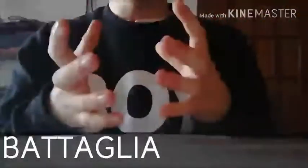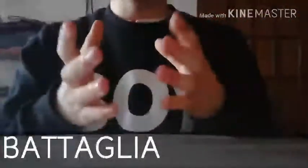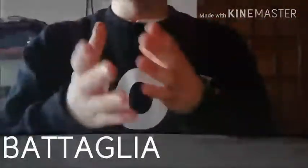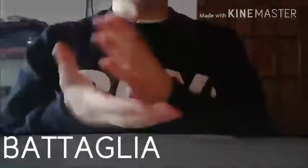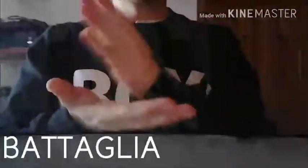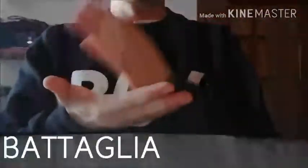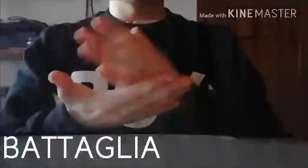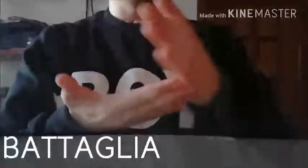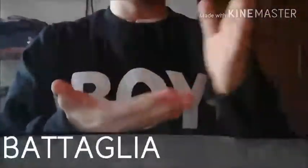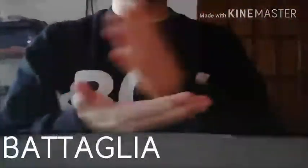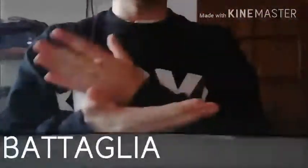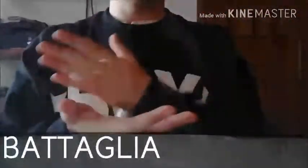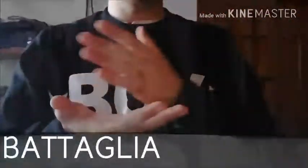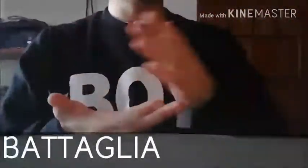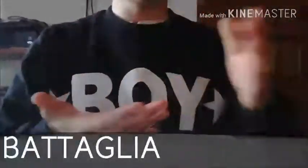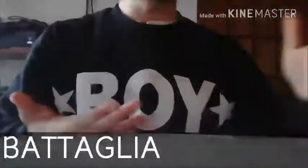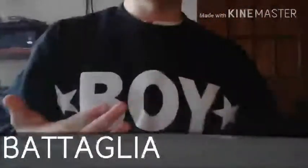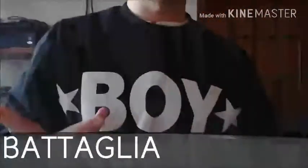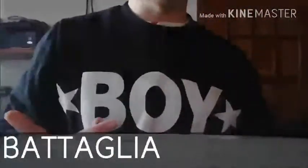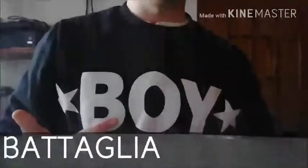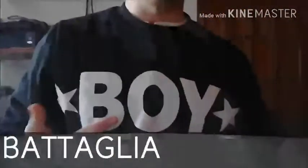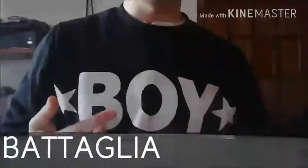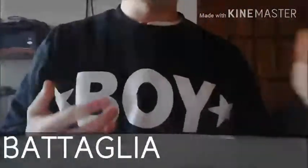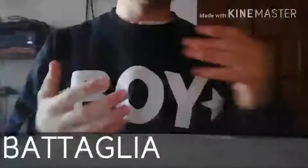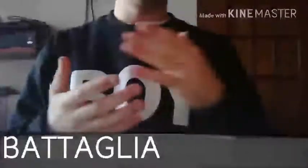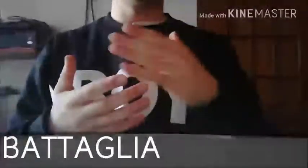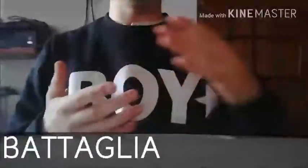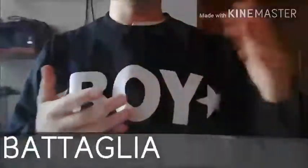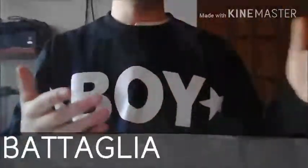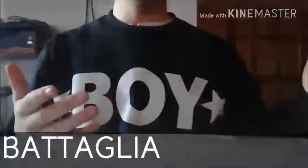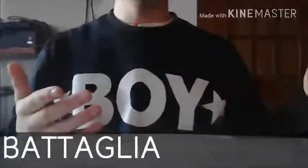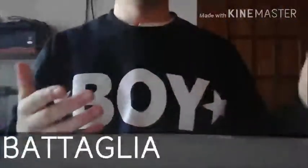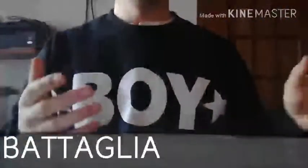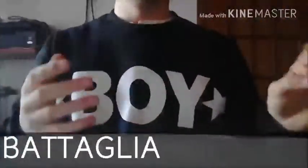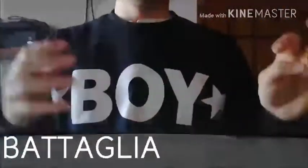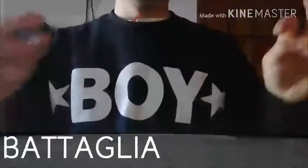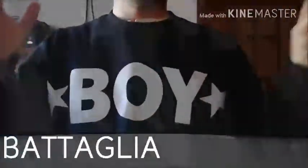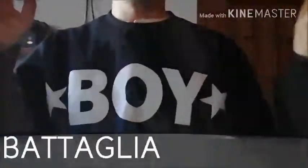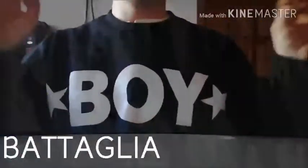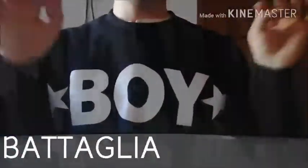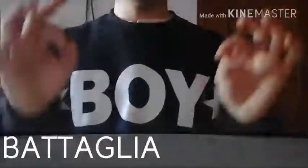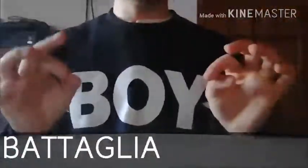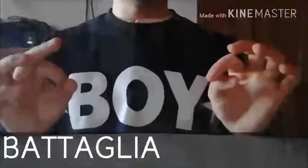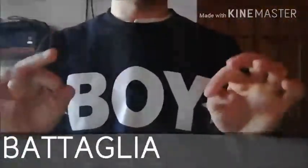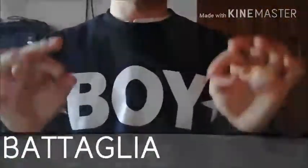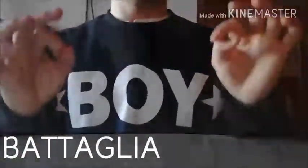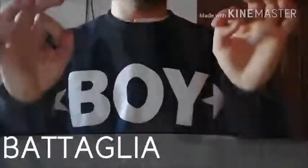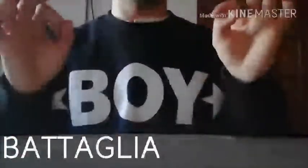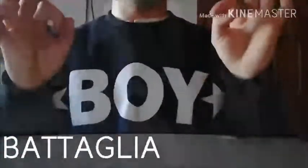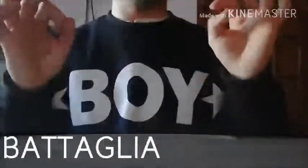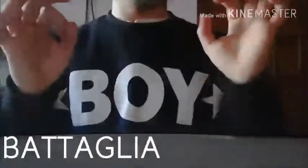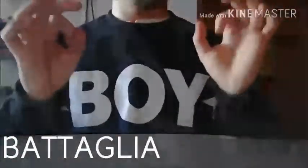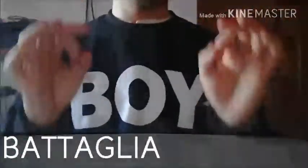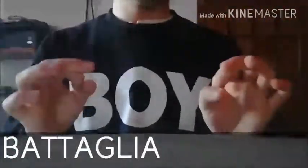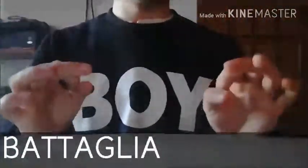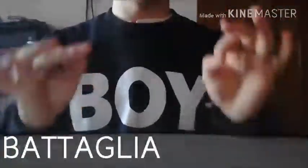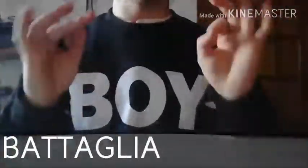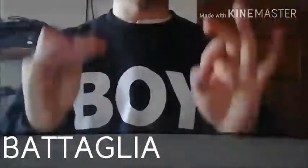si sono susseguiti le serie di battaglie che si sono susseguiti e quella è la mela